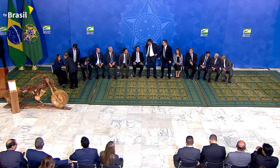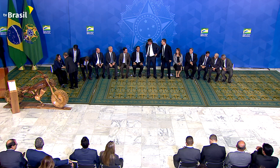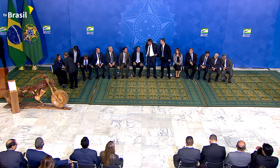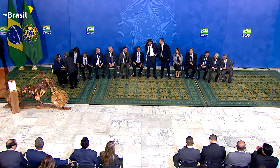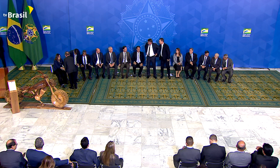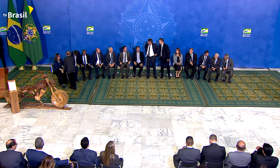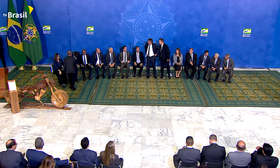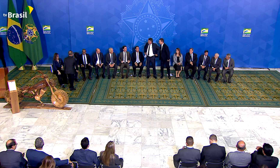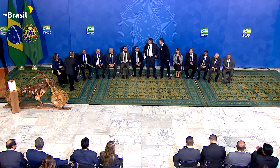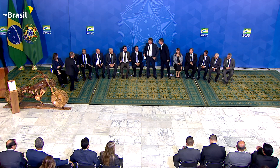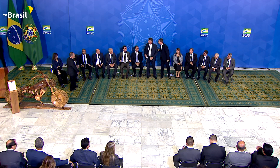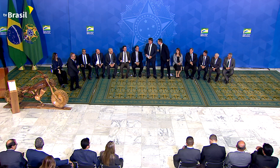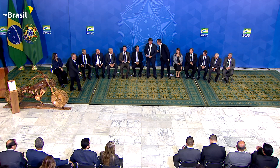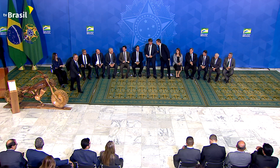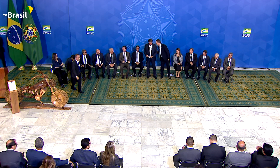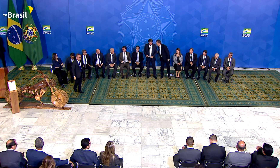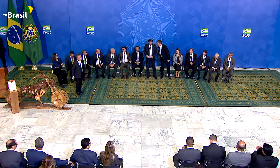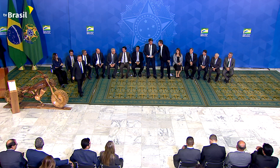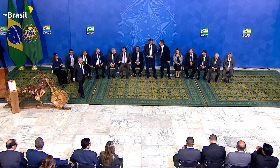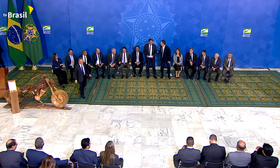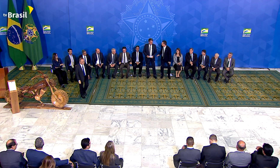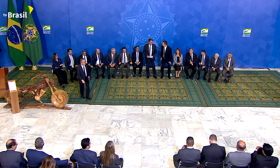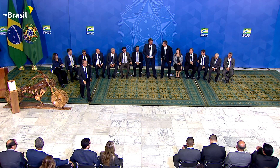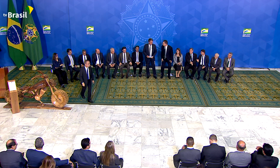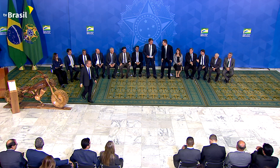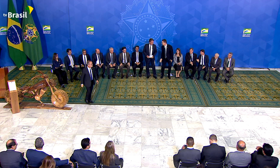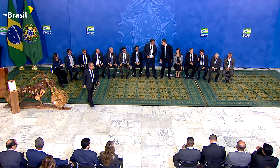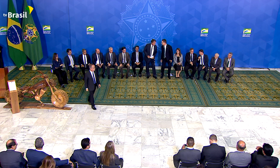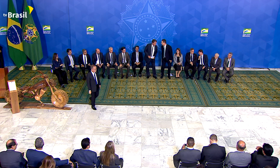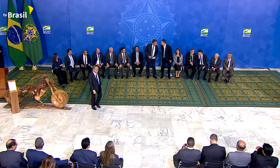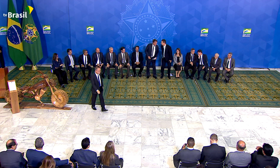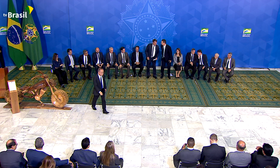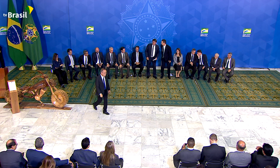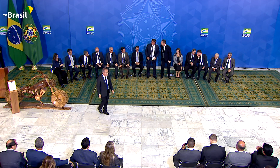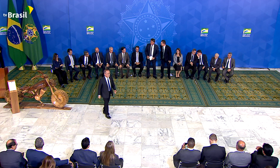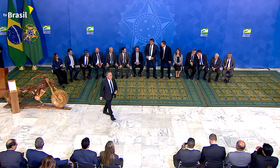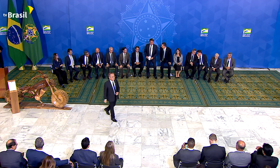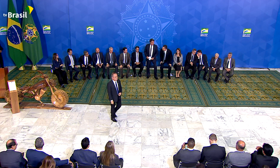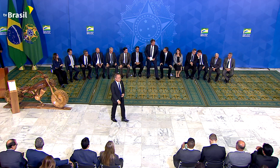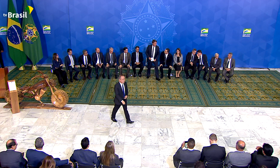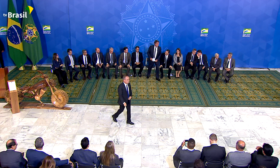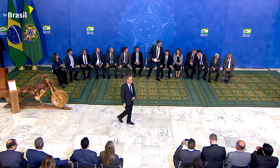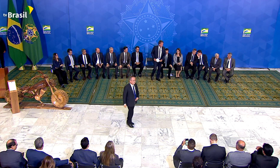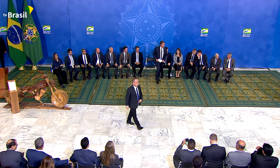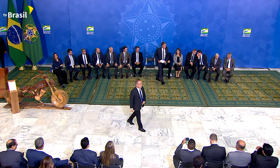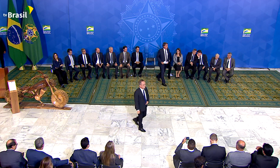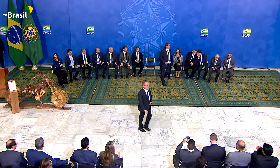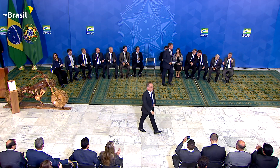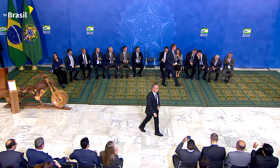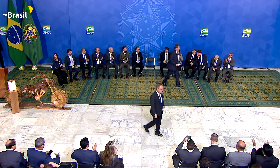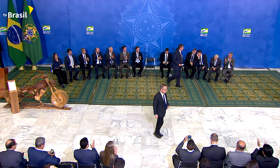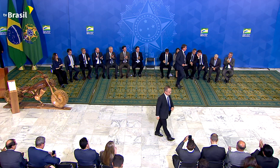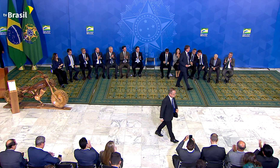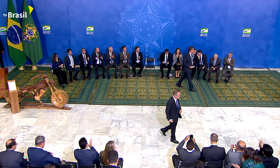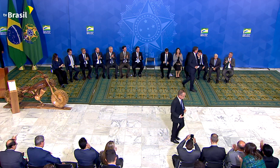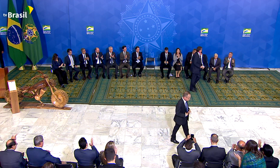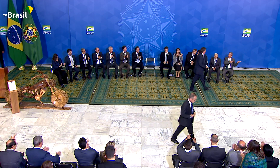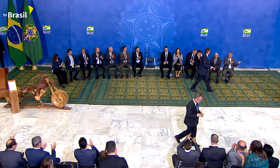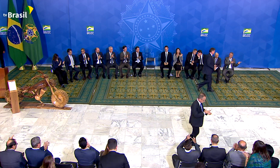Olá senhoras e senhores com a palavra o Presidente da República Jair bolsonaro é